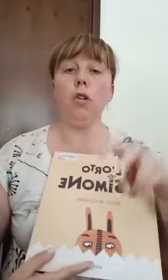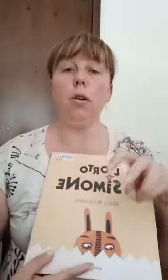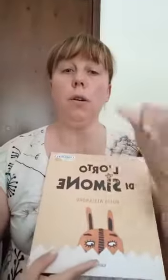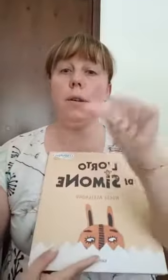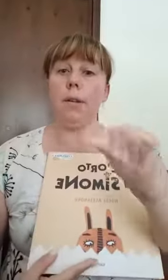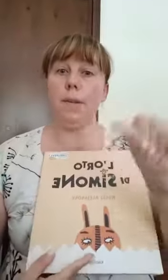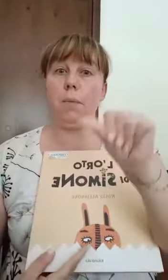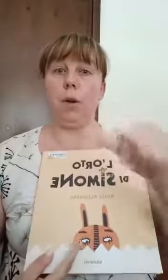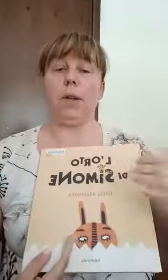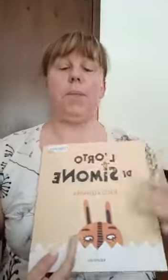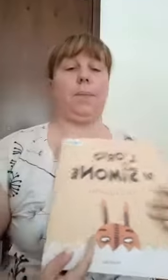di simone